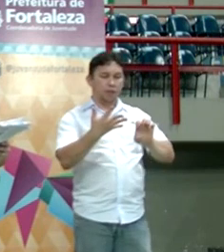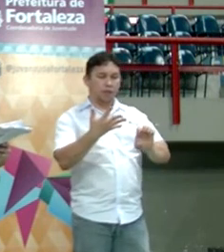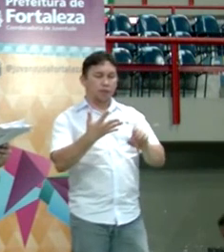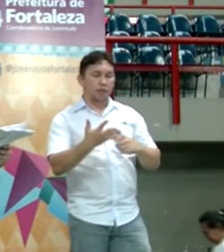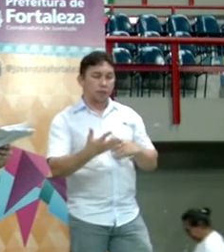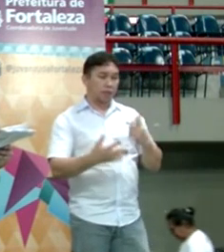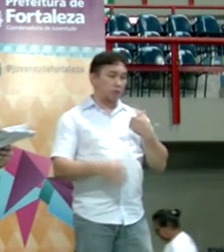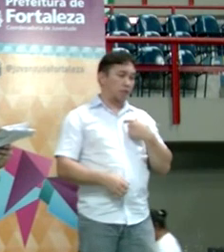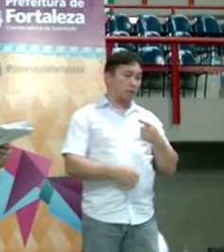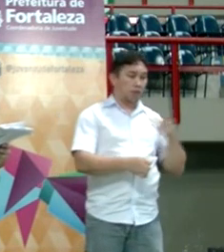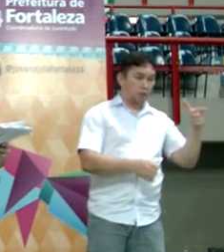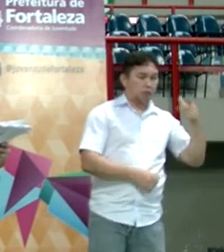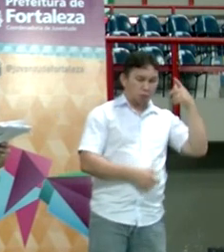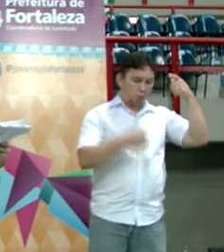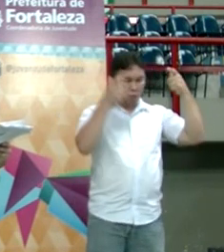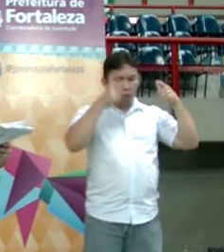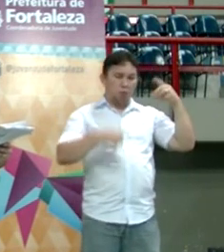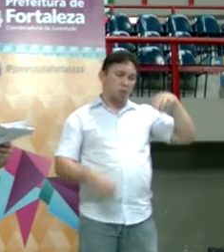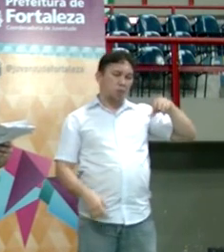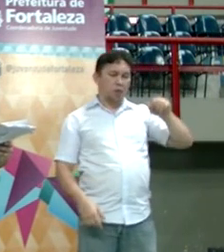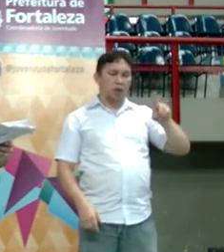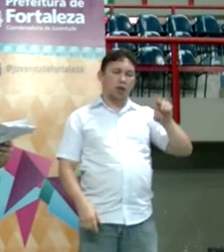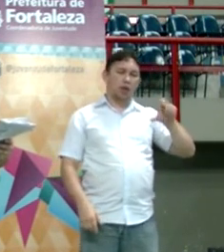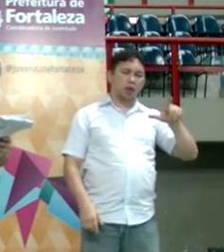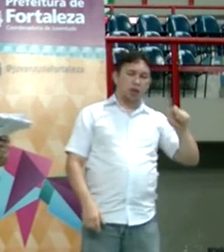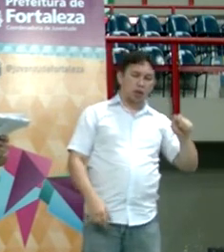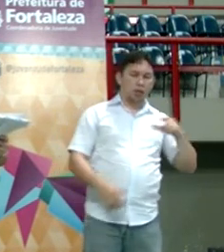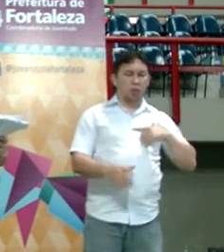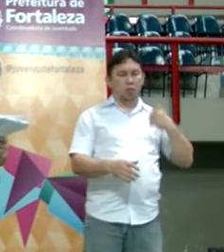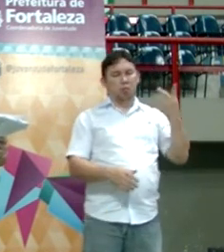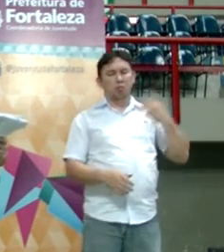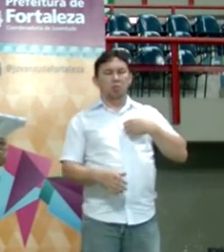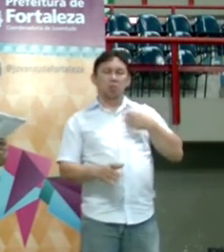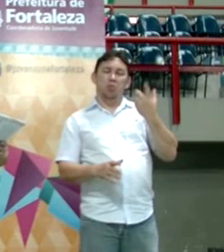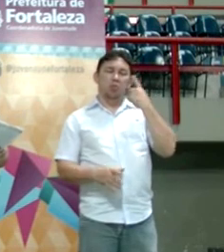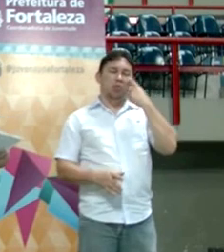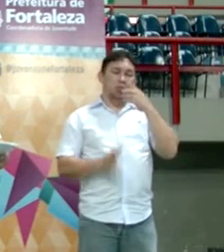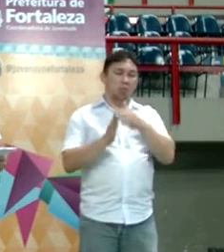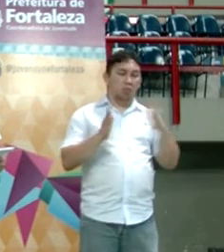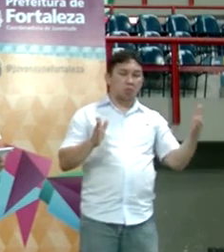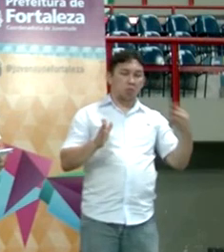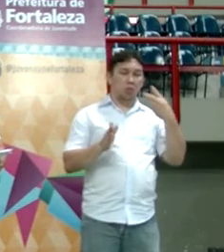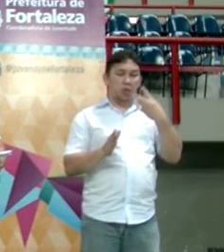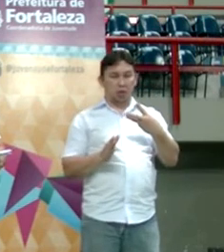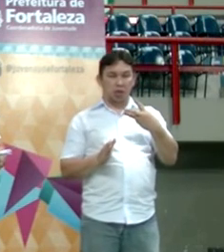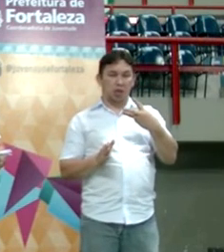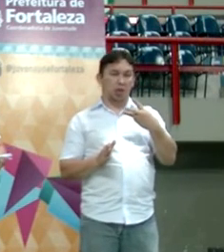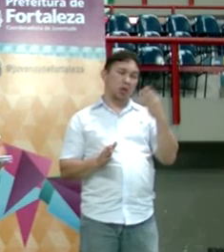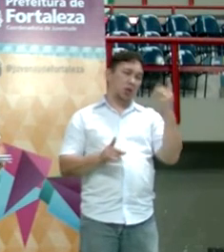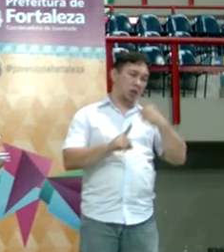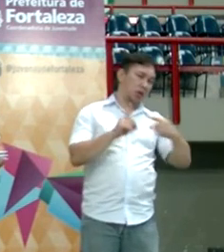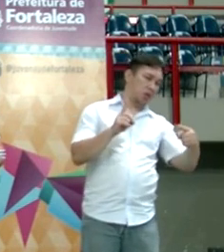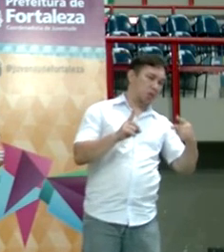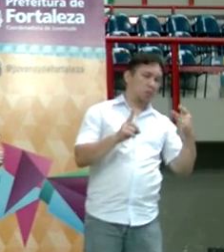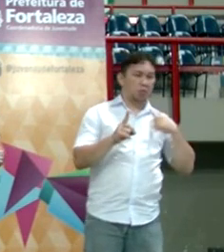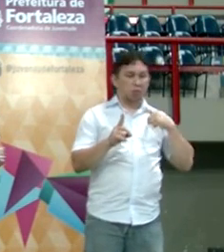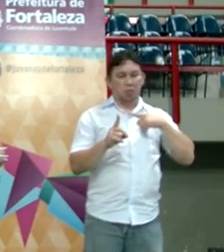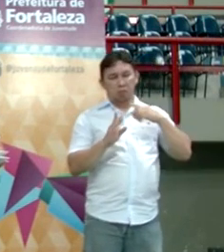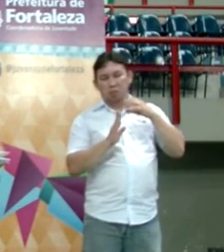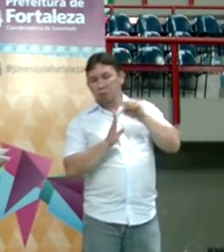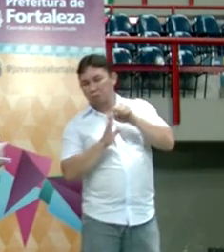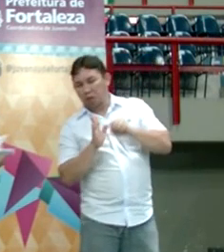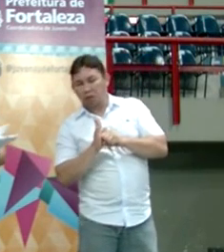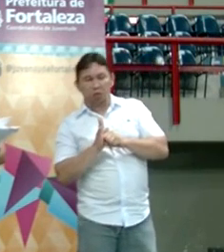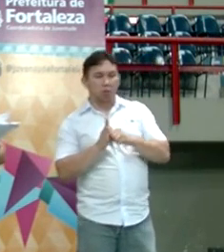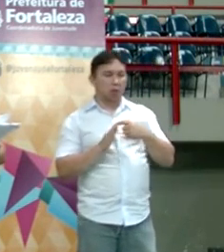diz que a vitória do Mandela pôs fim definitivo a 3 séculos e meio de dominação da minoria branca. Aí, jovem, vem um